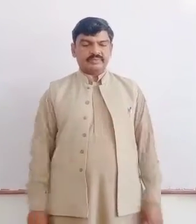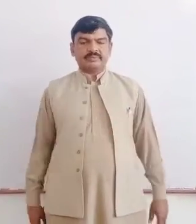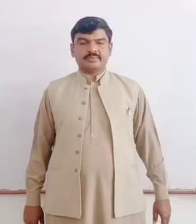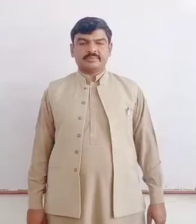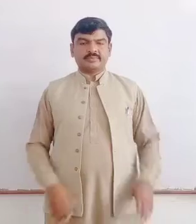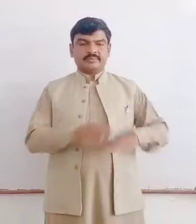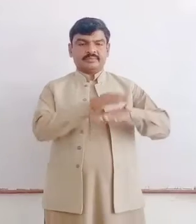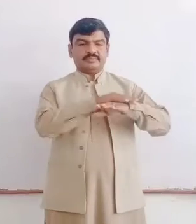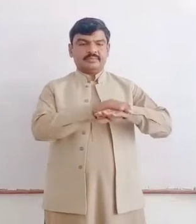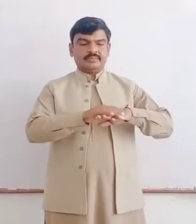सतह,